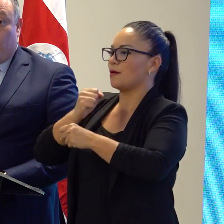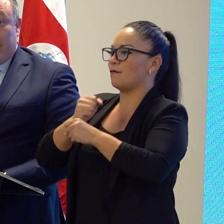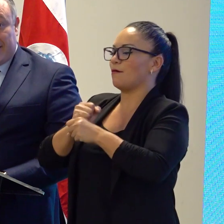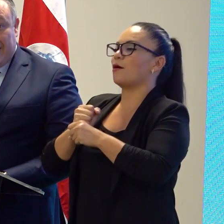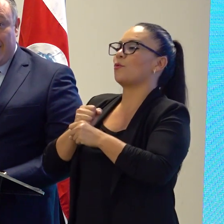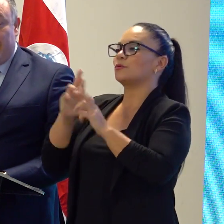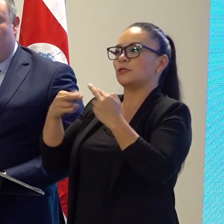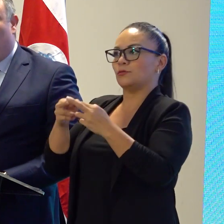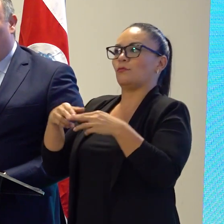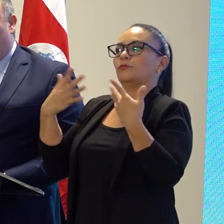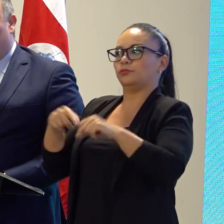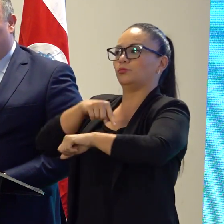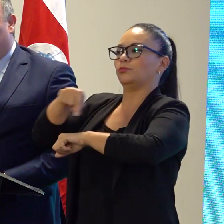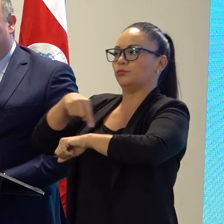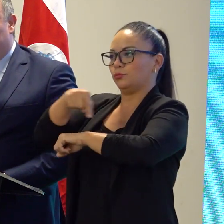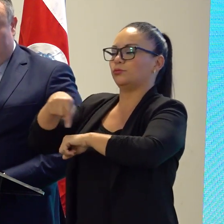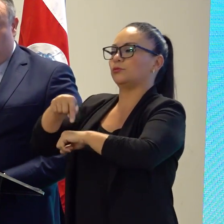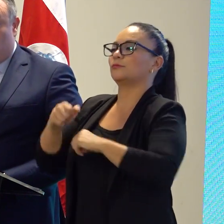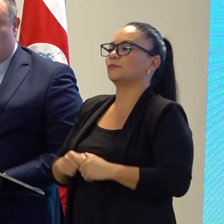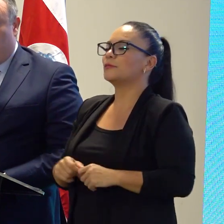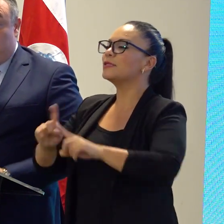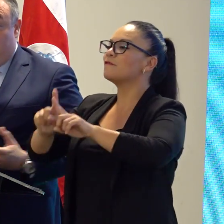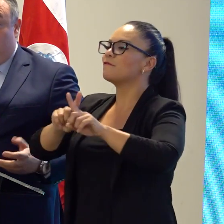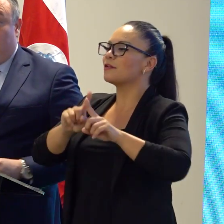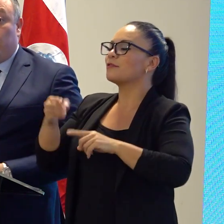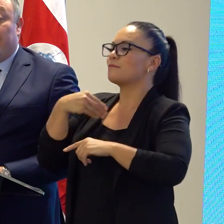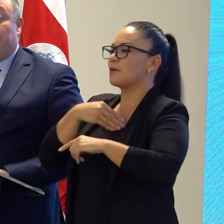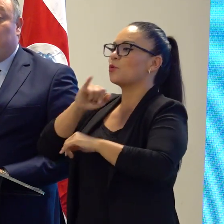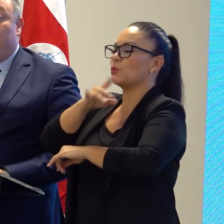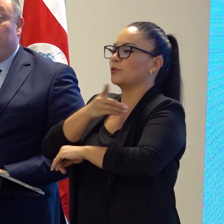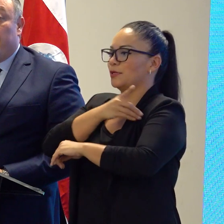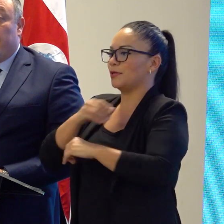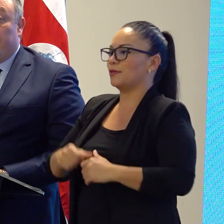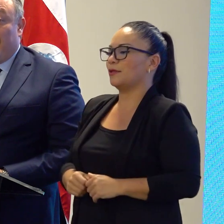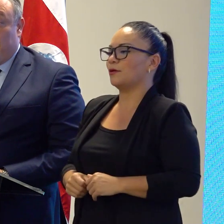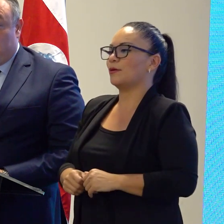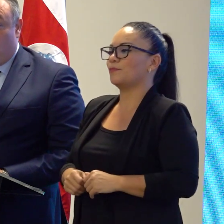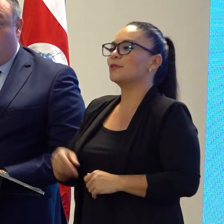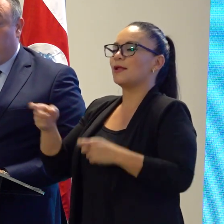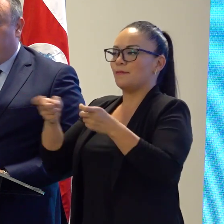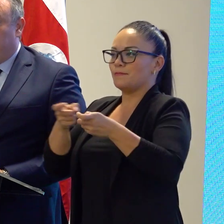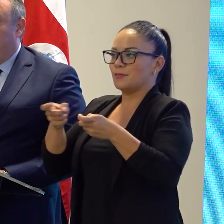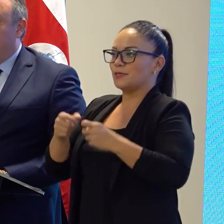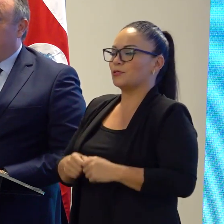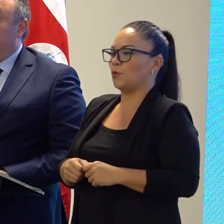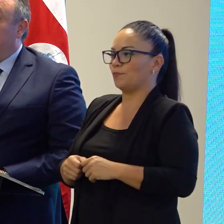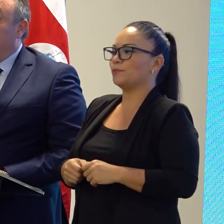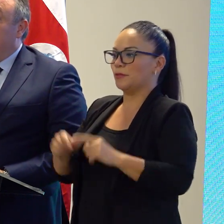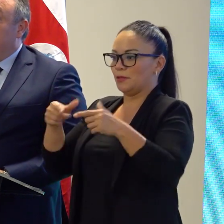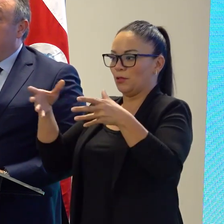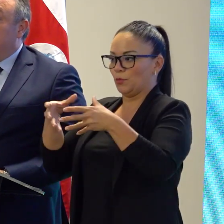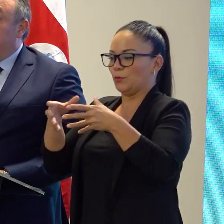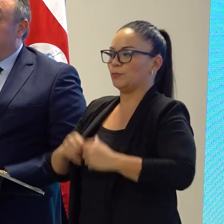una sesión extensa con varios miembros de la junta directiva y de la administración de la cámara